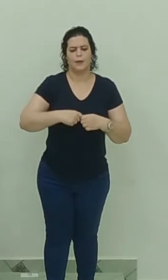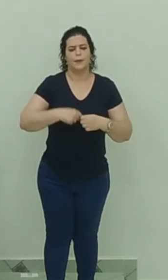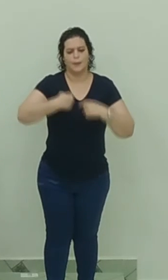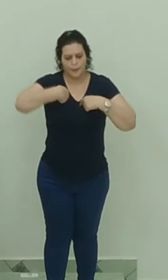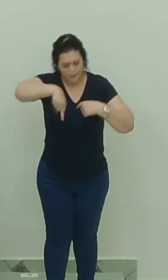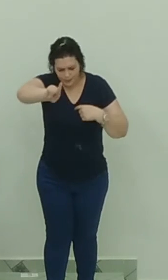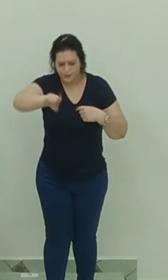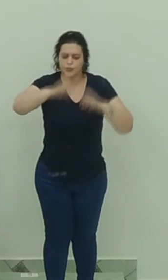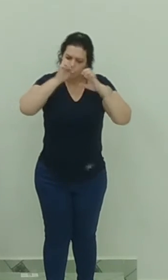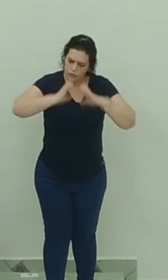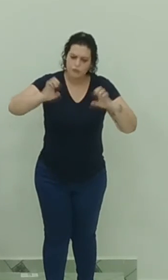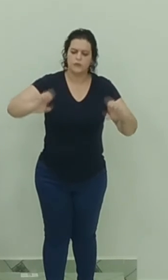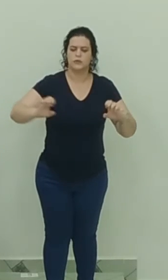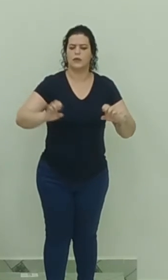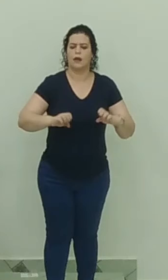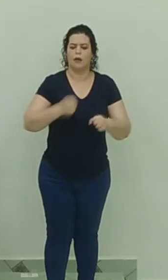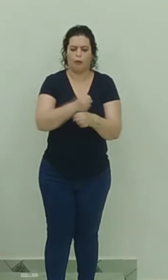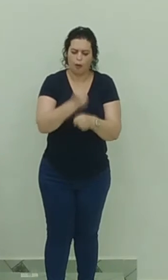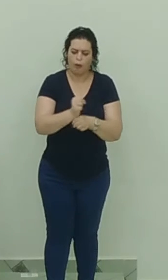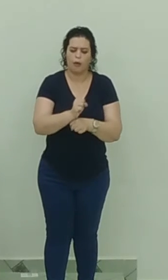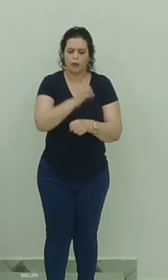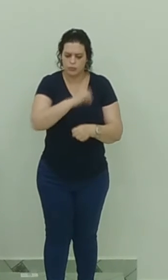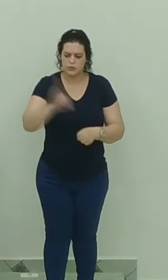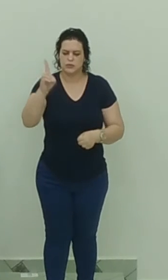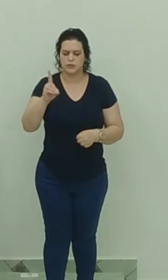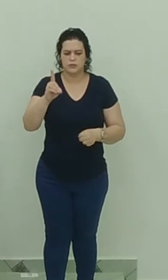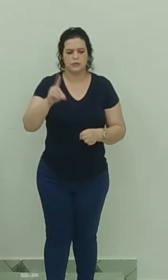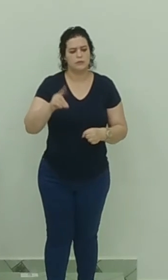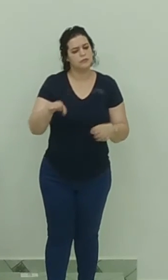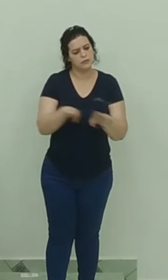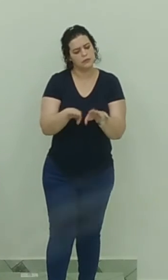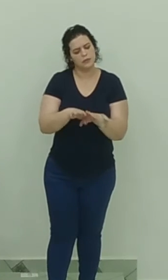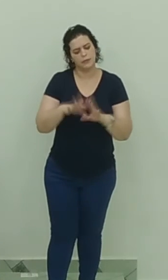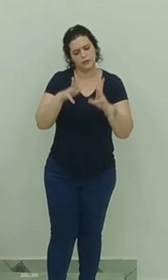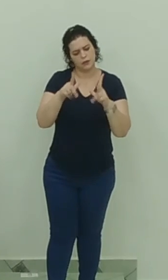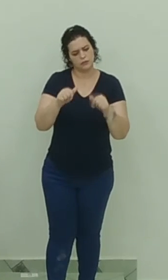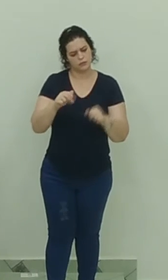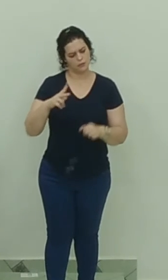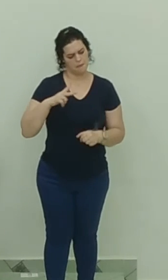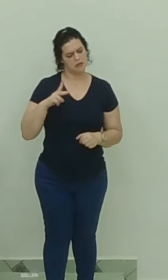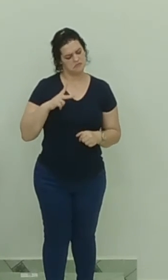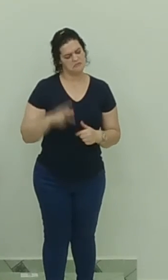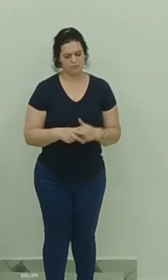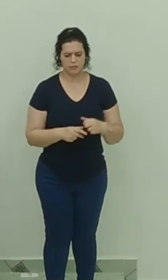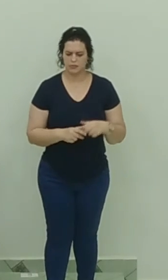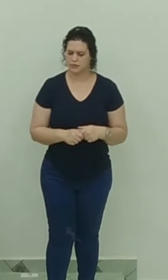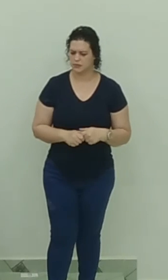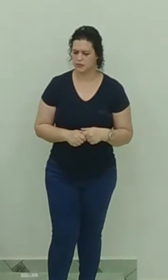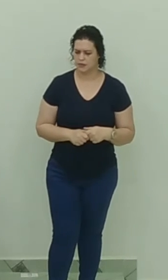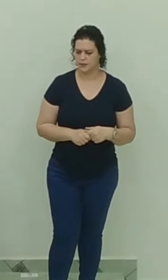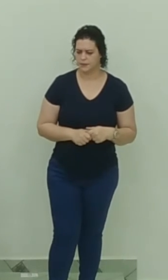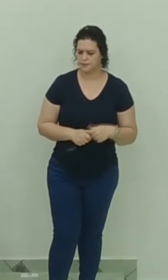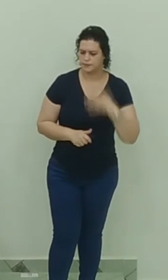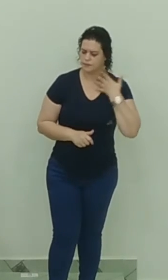Deus. E tem as nossas obras também, nossas conquistas, por que não? Pessoais, realizações, isso não é